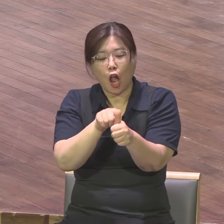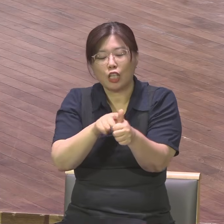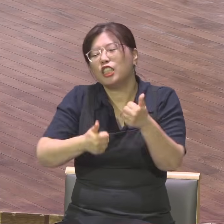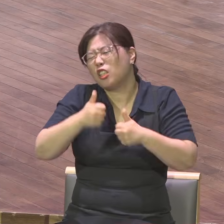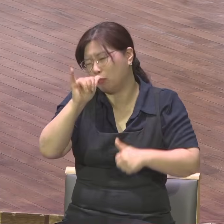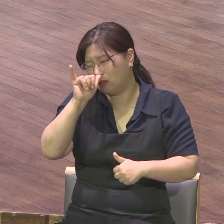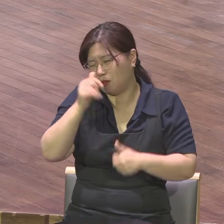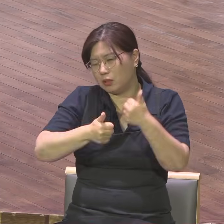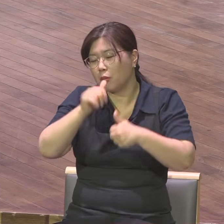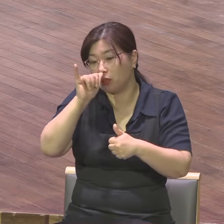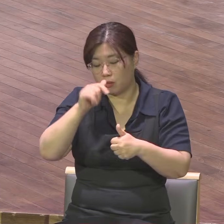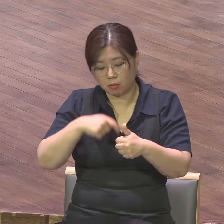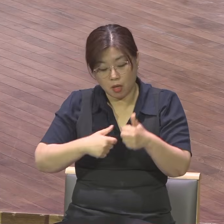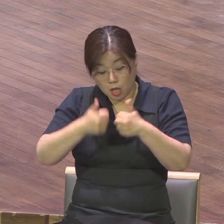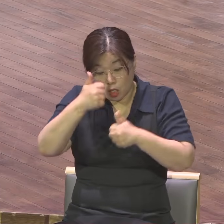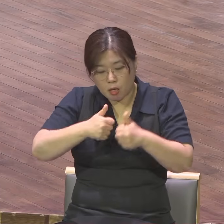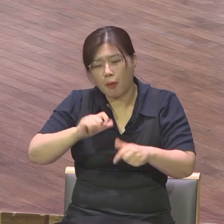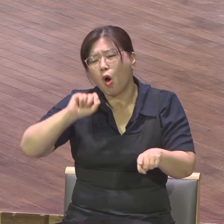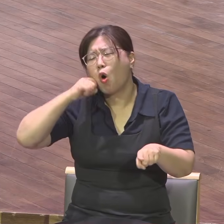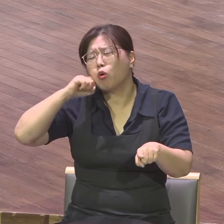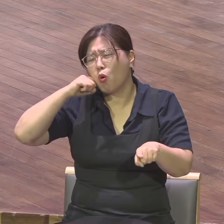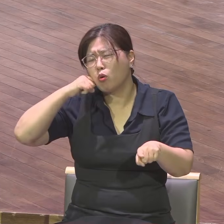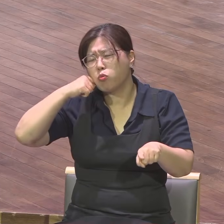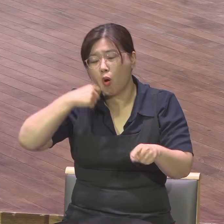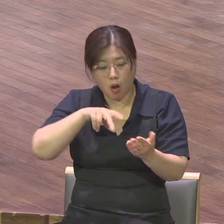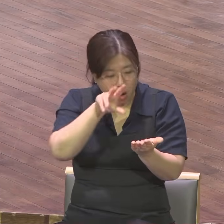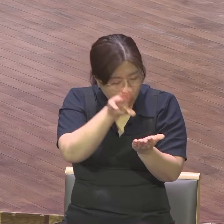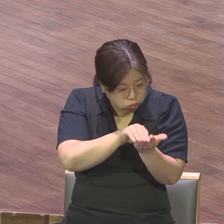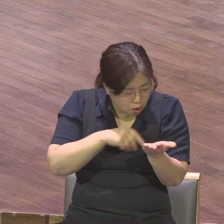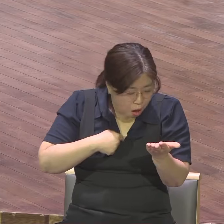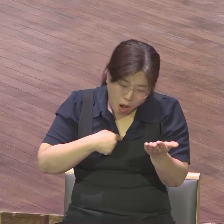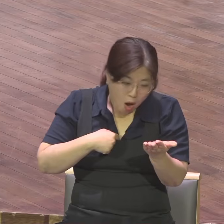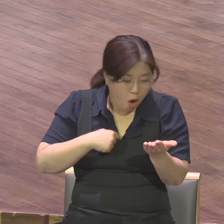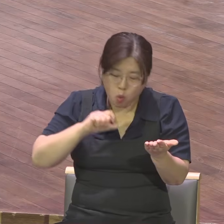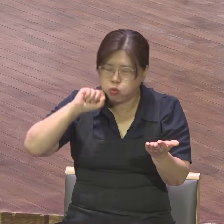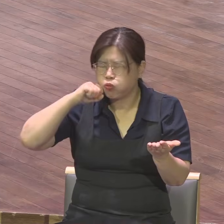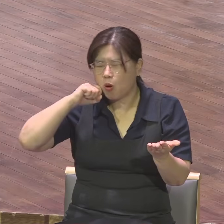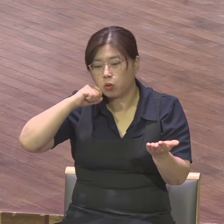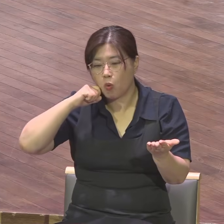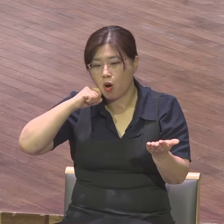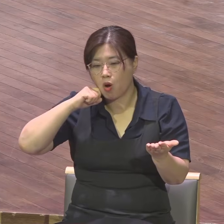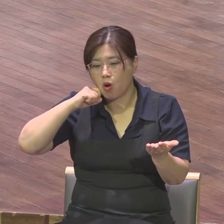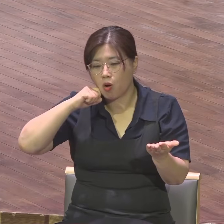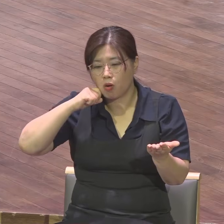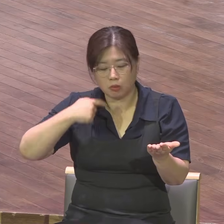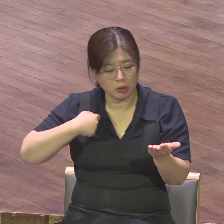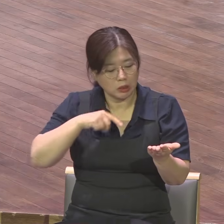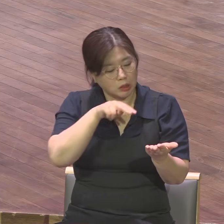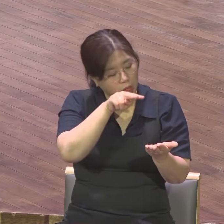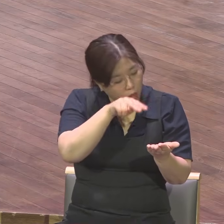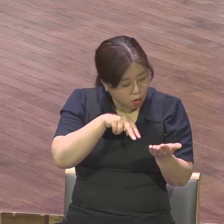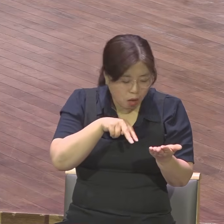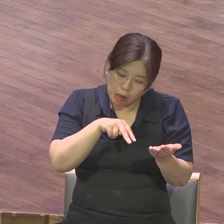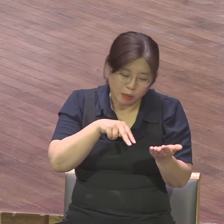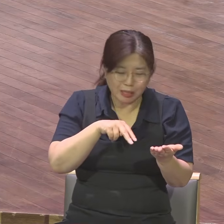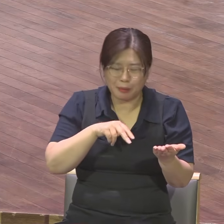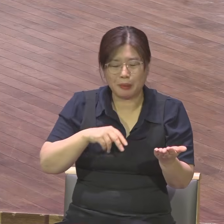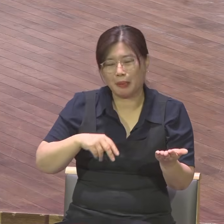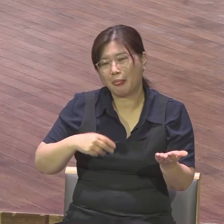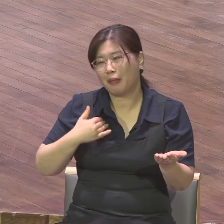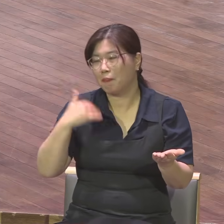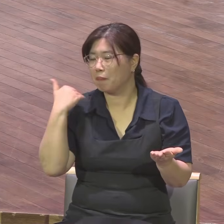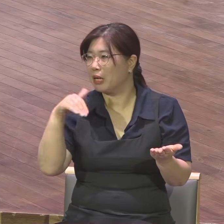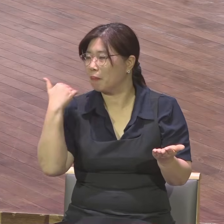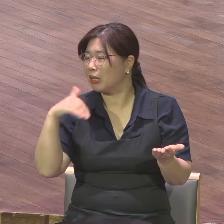목회 되겠어요 그거. 그래서 주여 싶어가지고 기도원 가가지고 한 달 동안 설교 준비를 하면 낮에 우연히